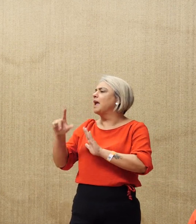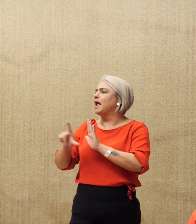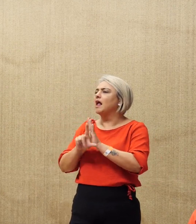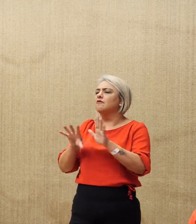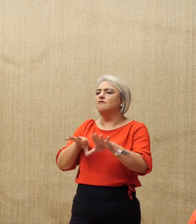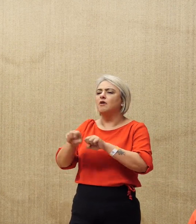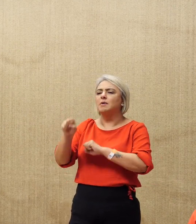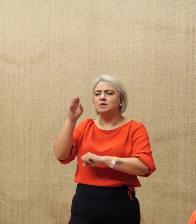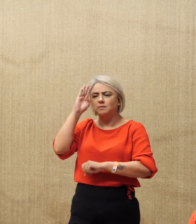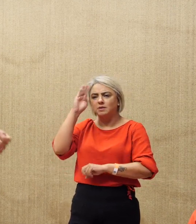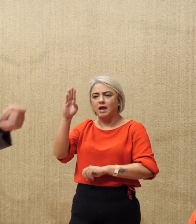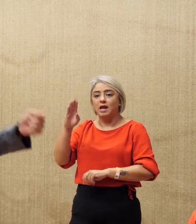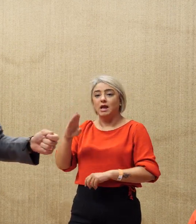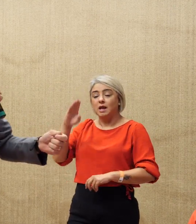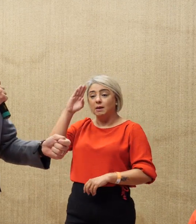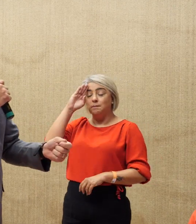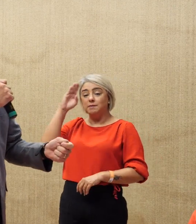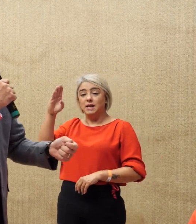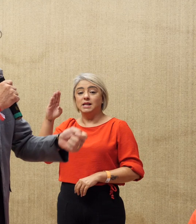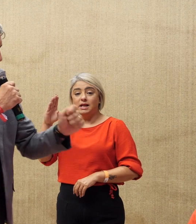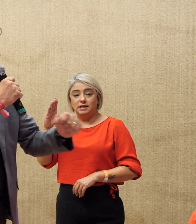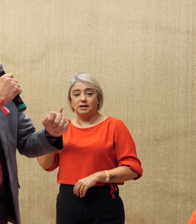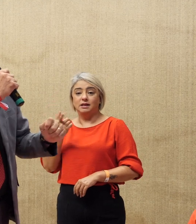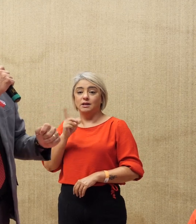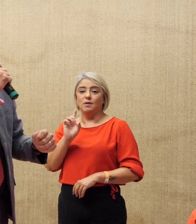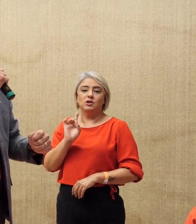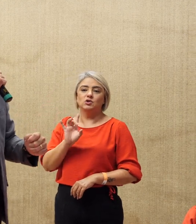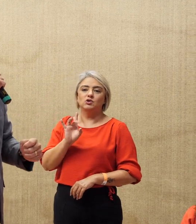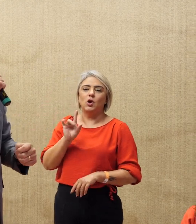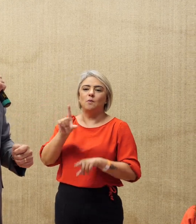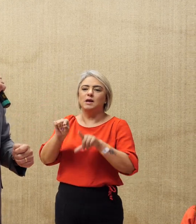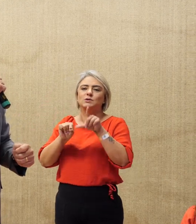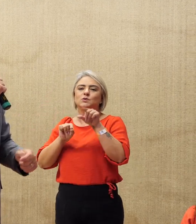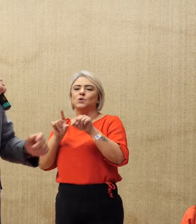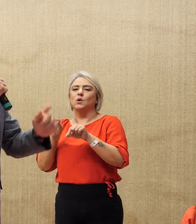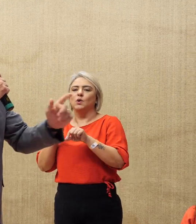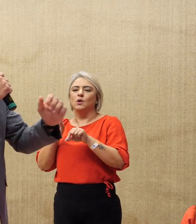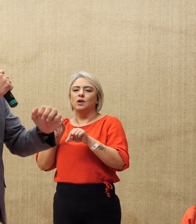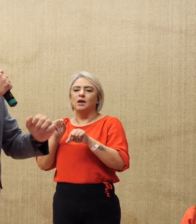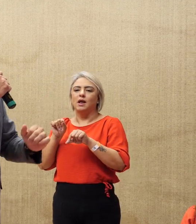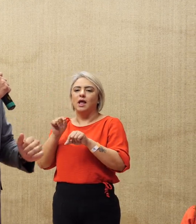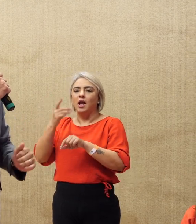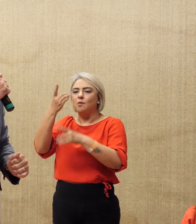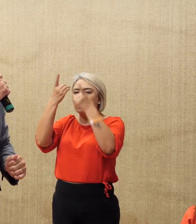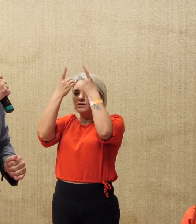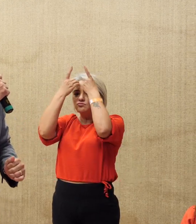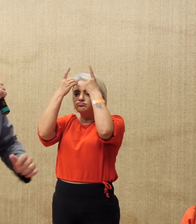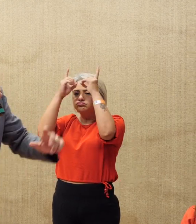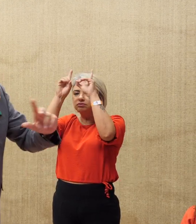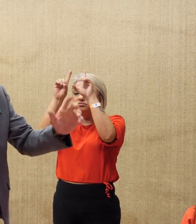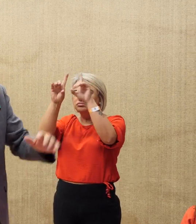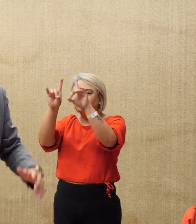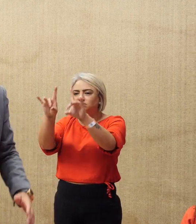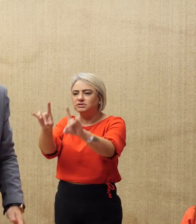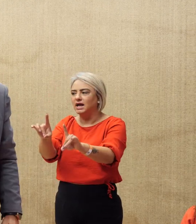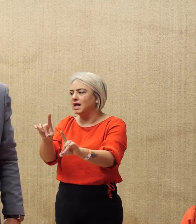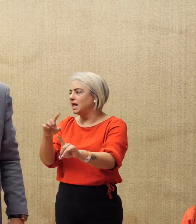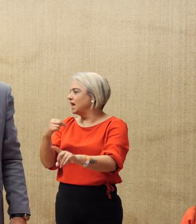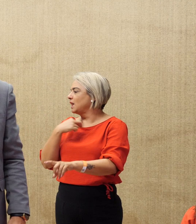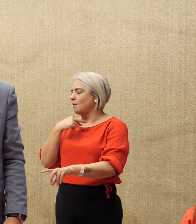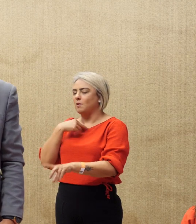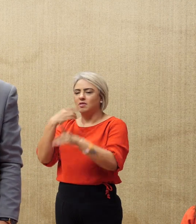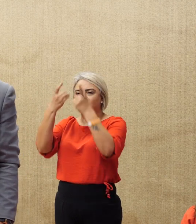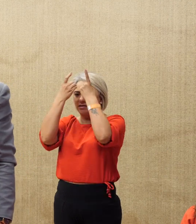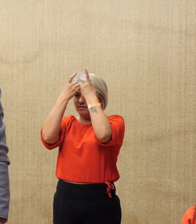militar? Porque militarizar não é apenas uma escolha, é uma doutrina. E a gente não pode ter essa